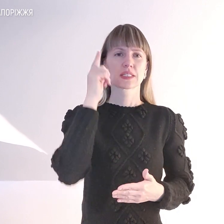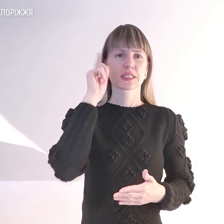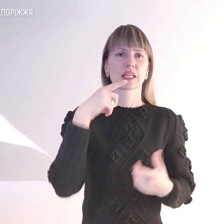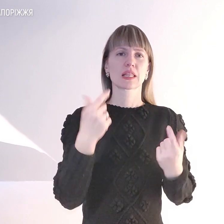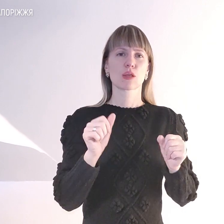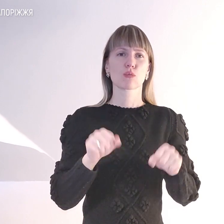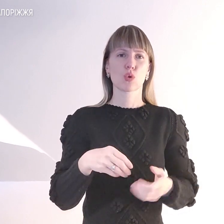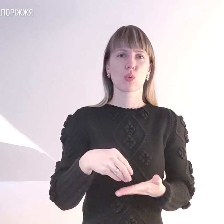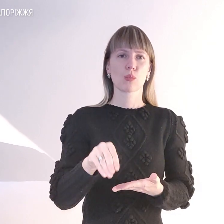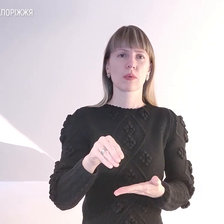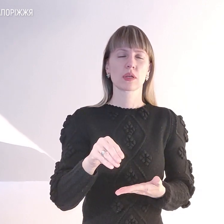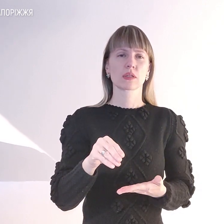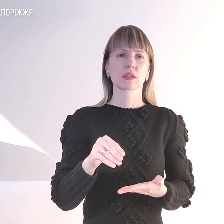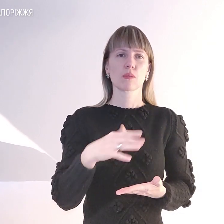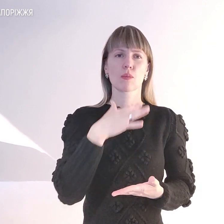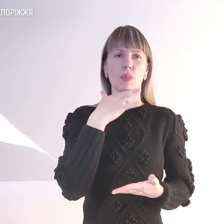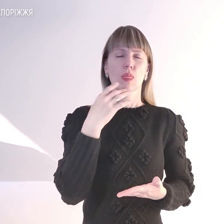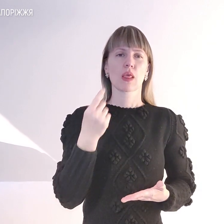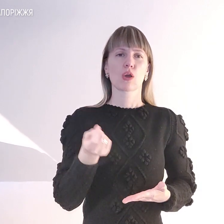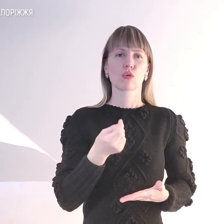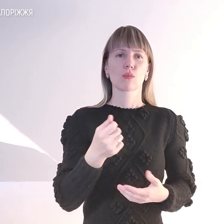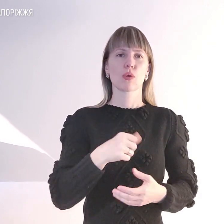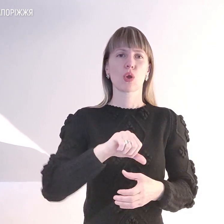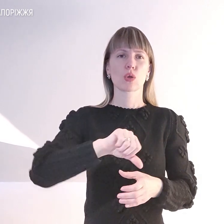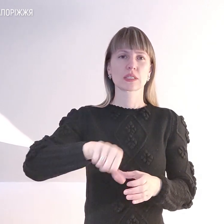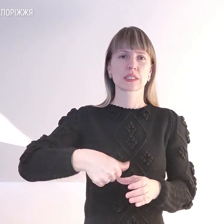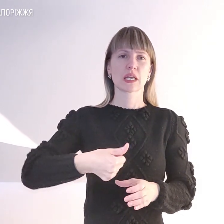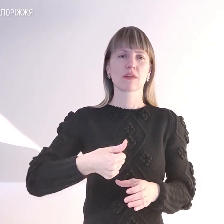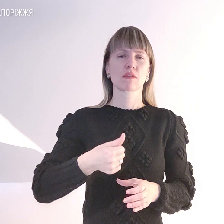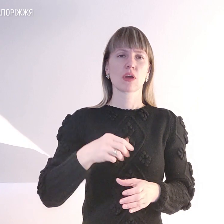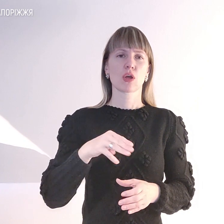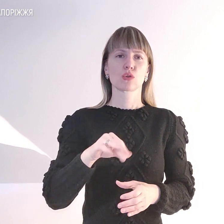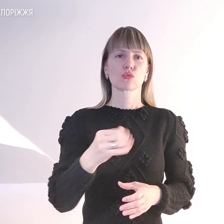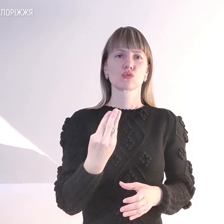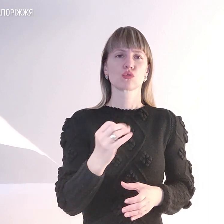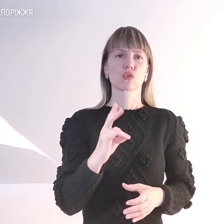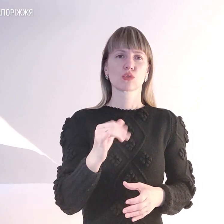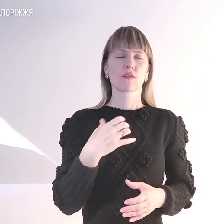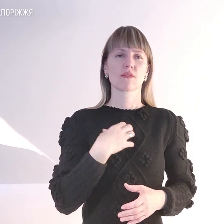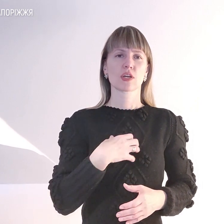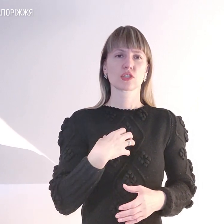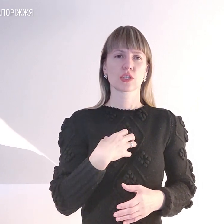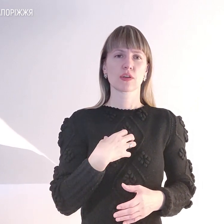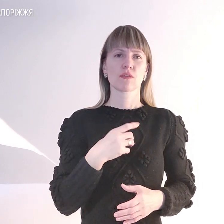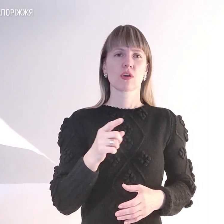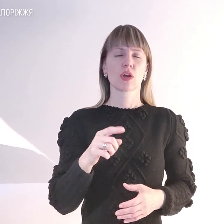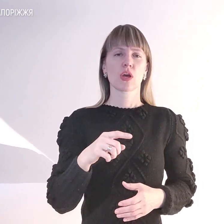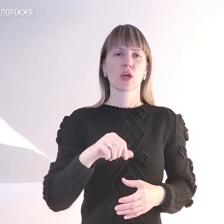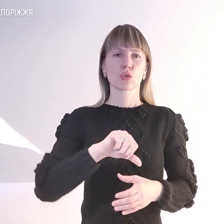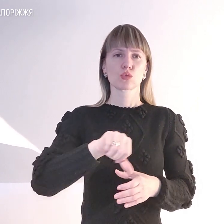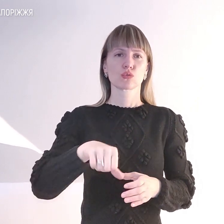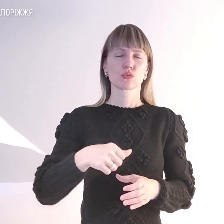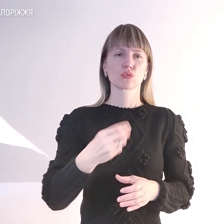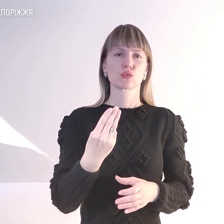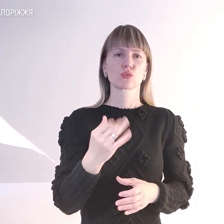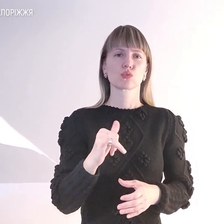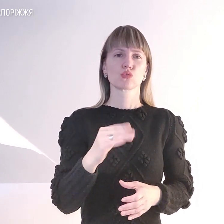можна купити оптом крупи, консерви, тушонку. Важливо тушонка або якісь